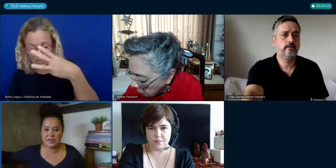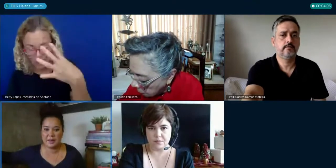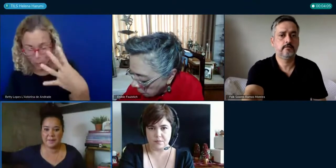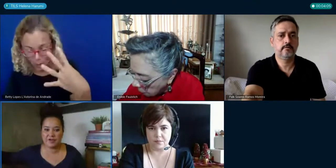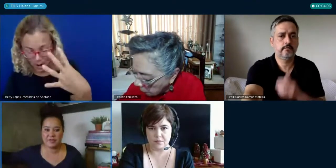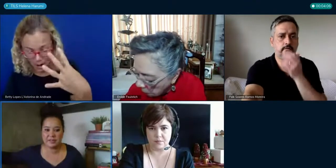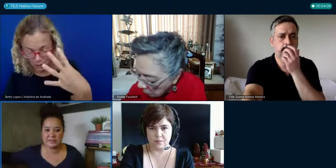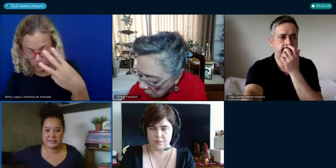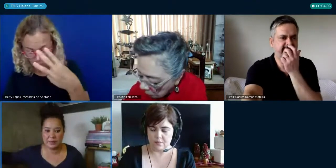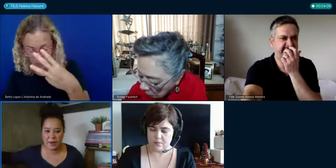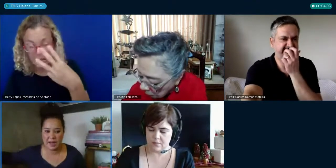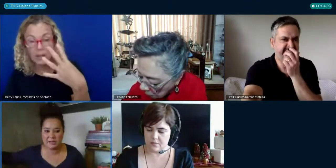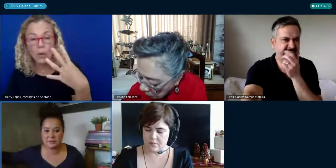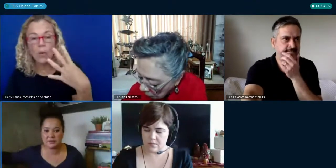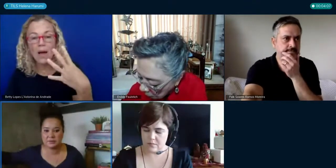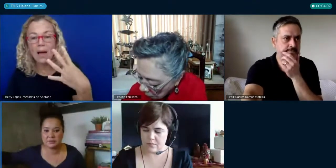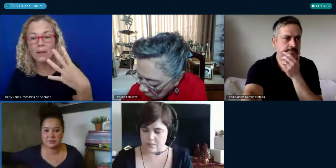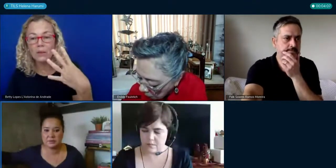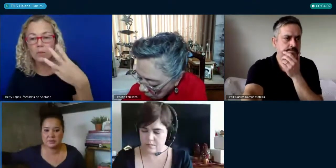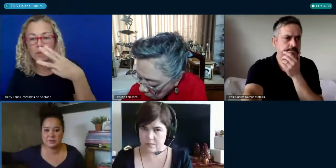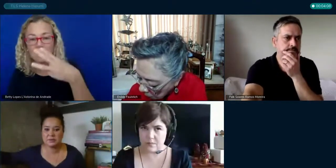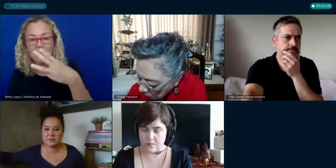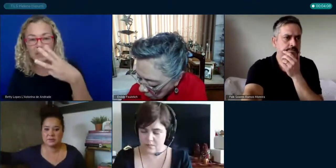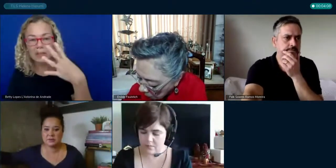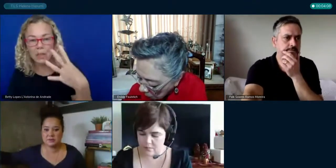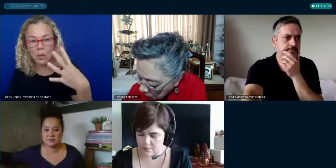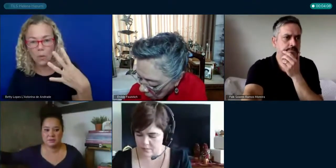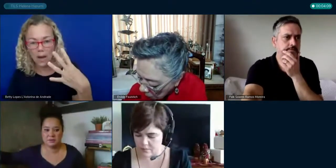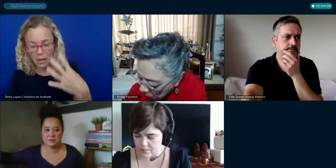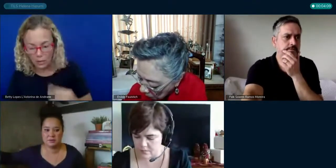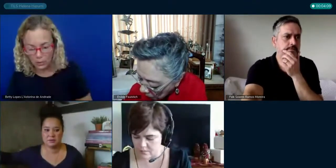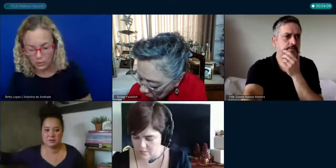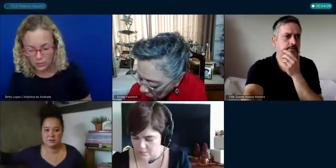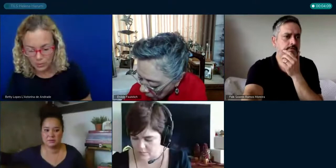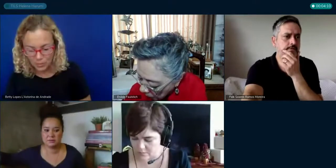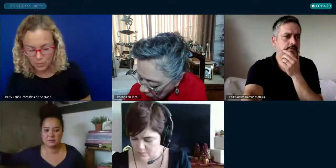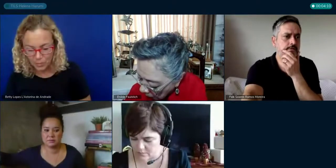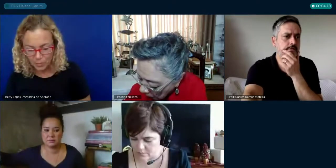E agora, na página 34.